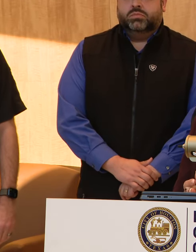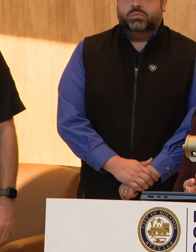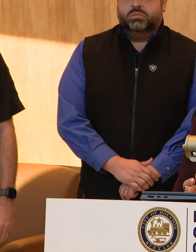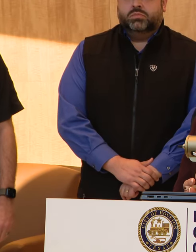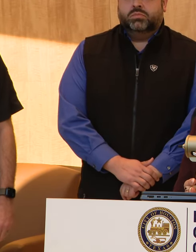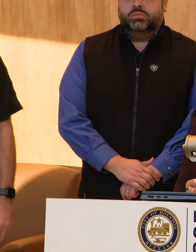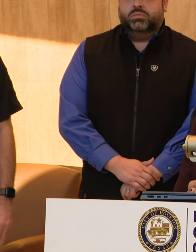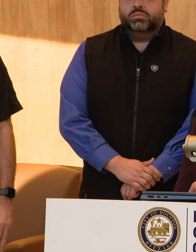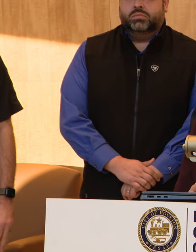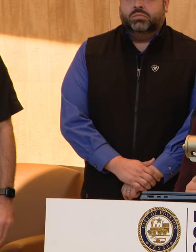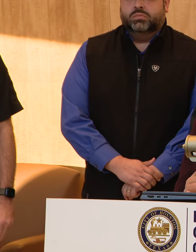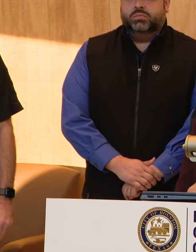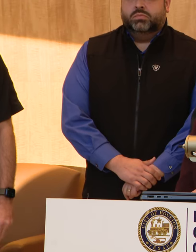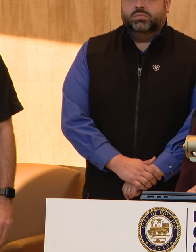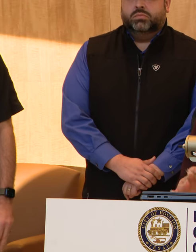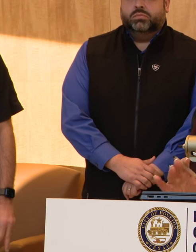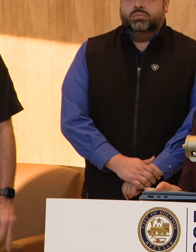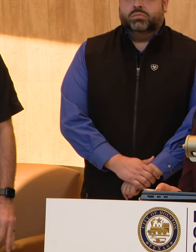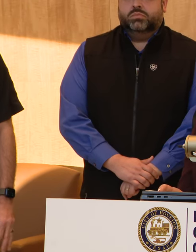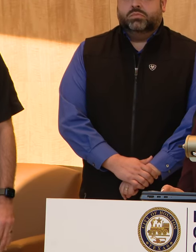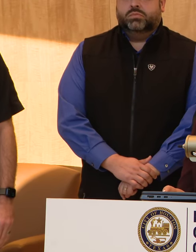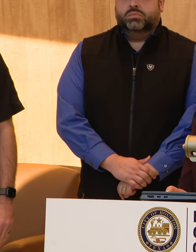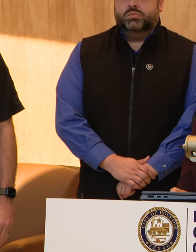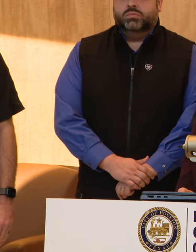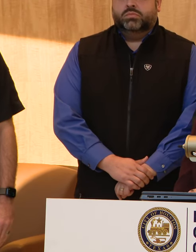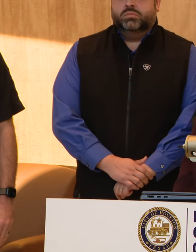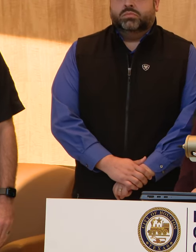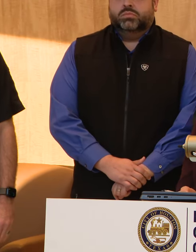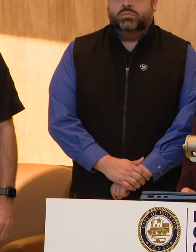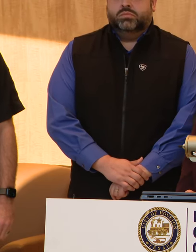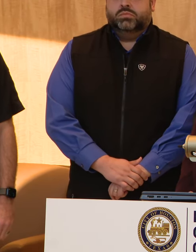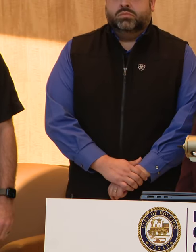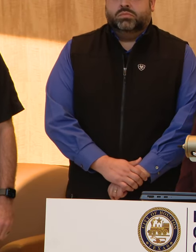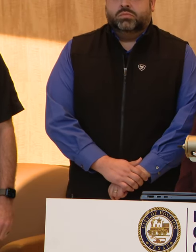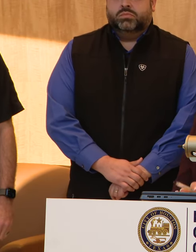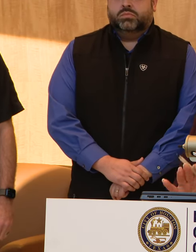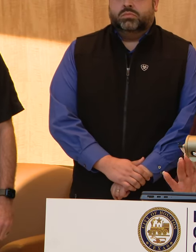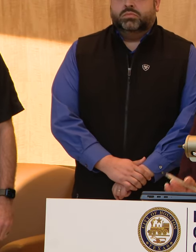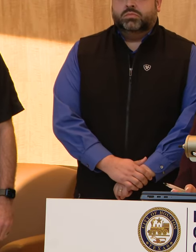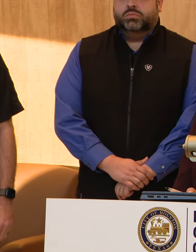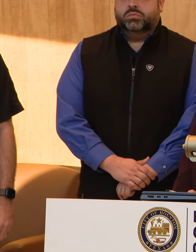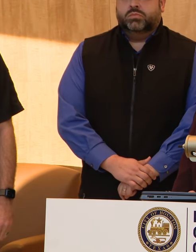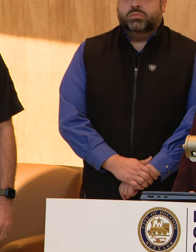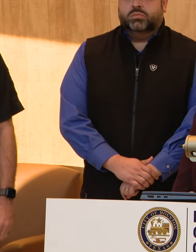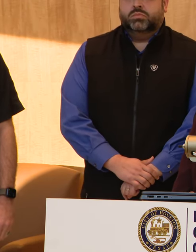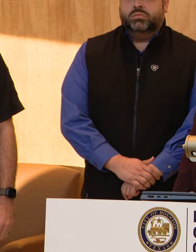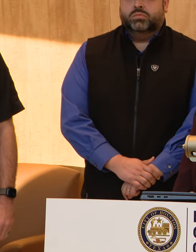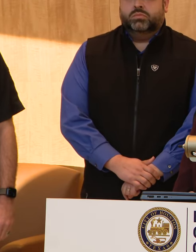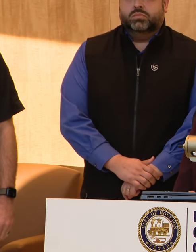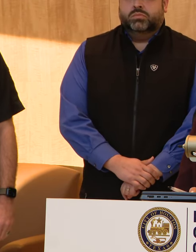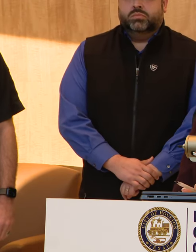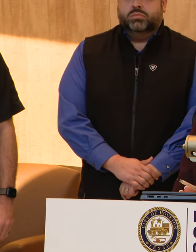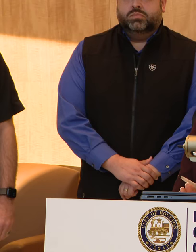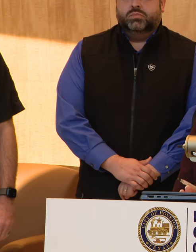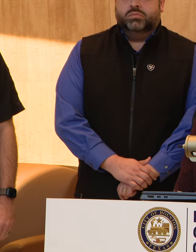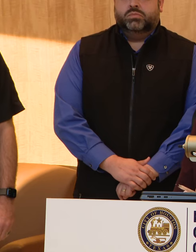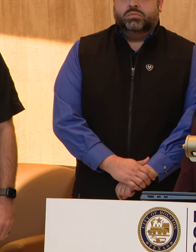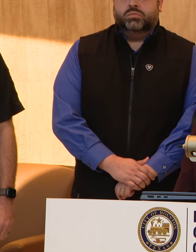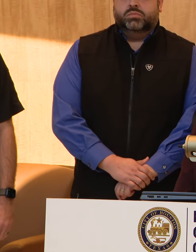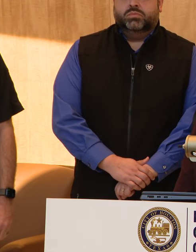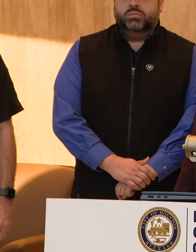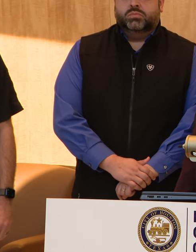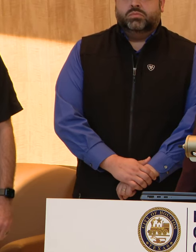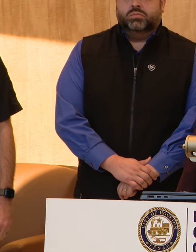cualquier vehículo en la calle. Entonces, por favor, sigan en sus casas, si no tienen que salir, quédense ahí con sus niños porque van a estar muy,